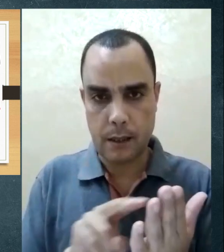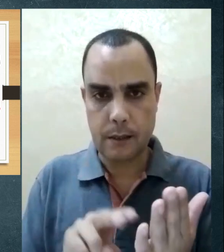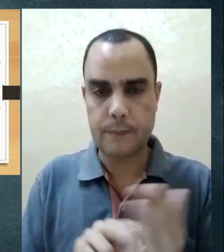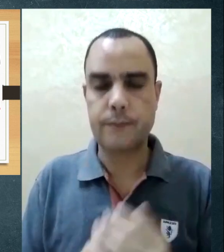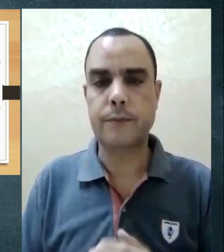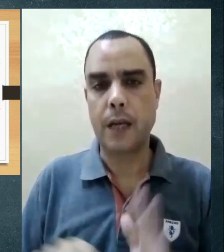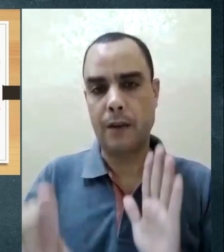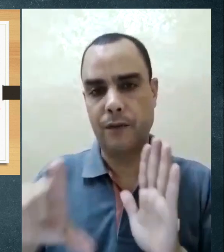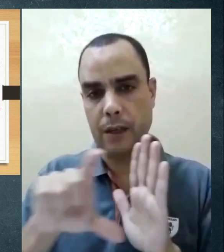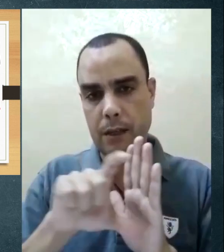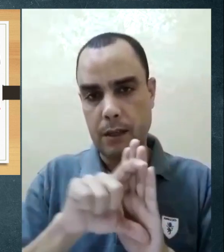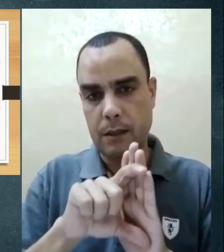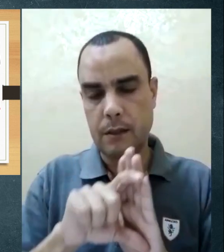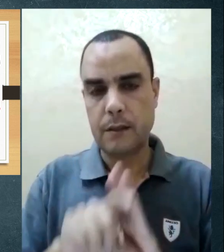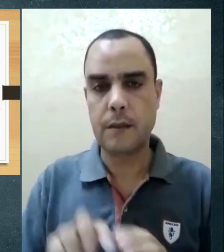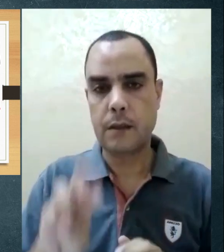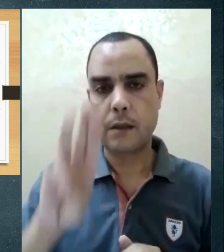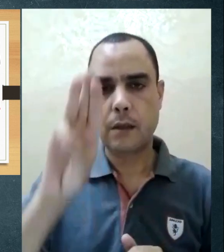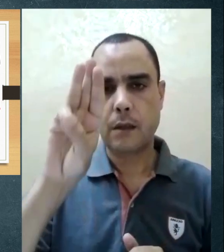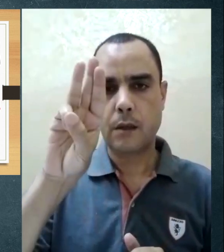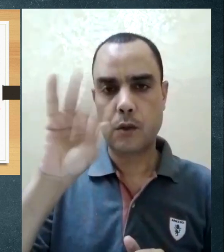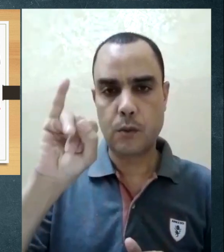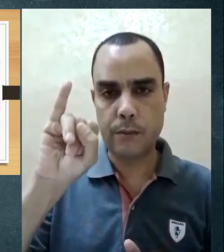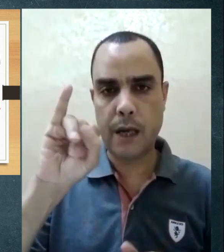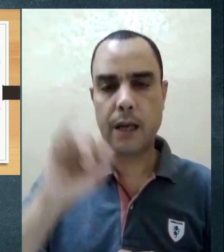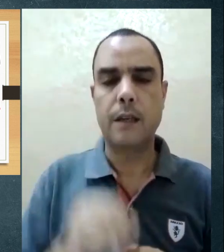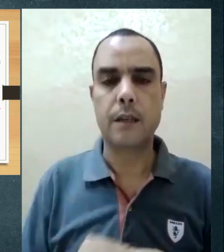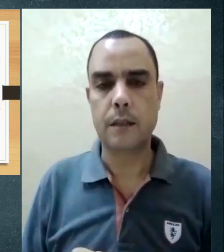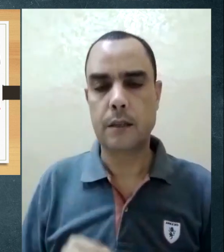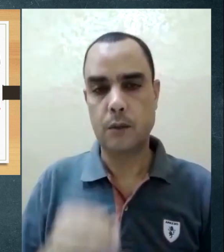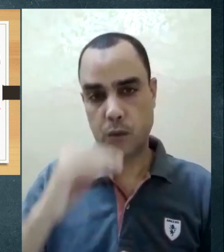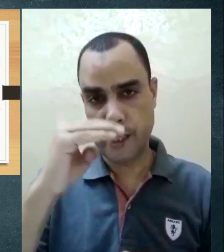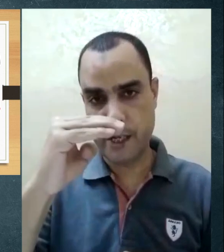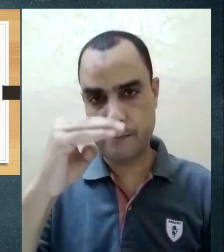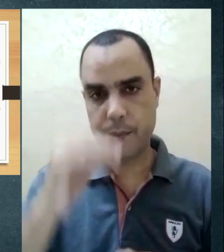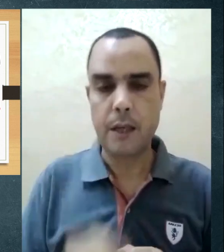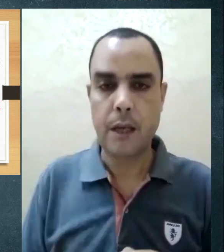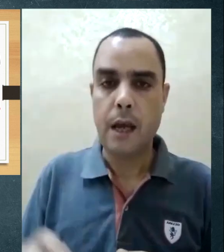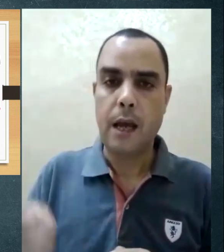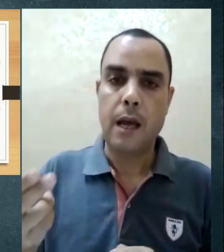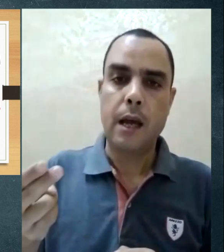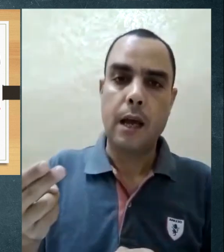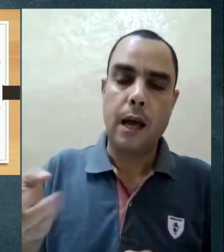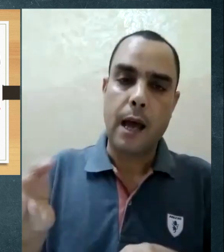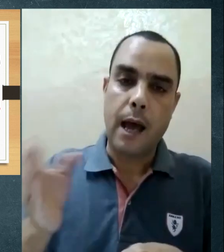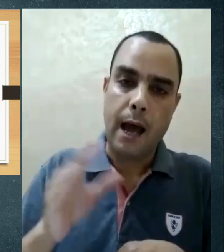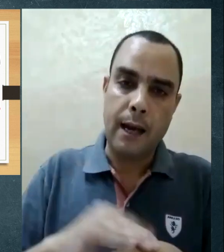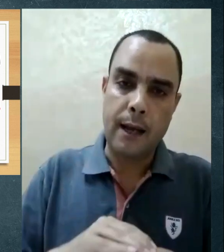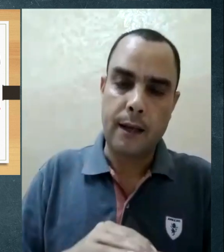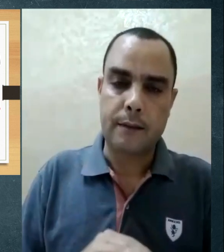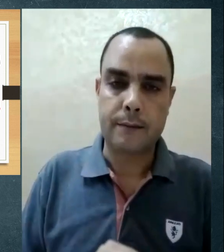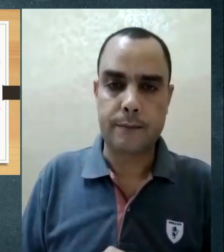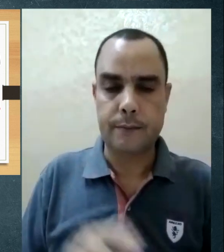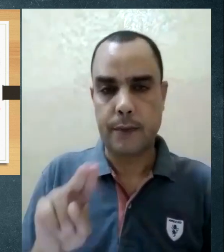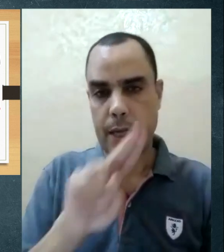نقرأ الفقرة ثم نجيب